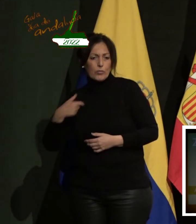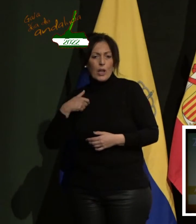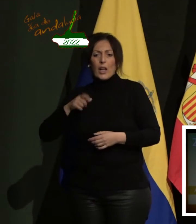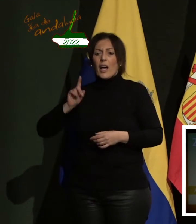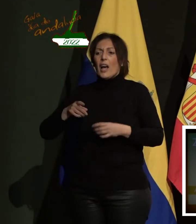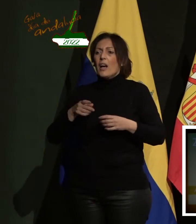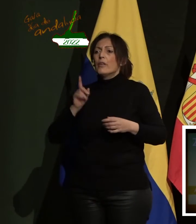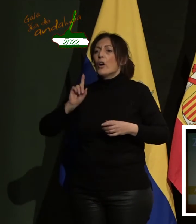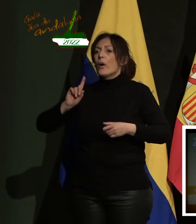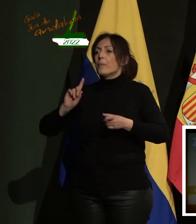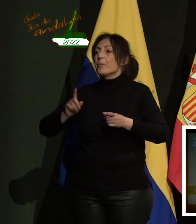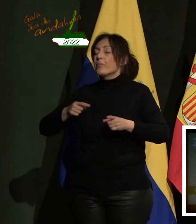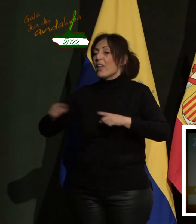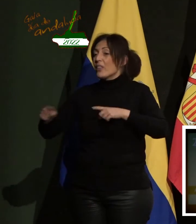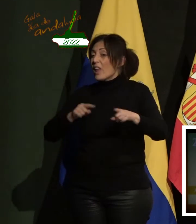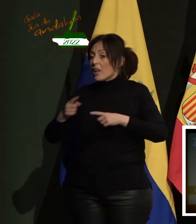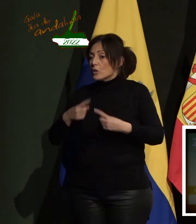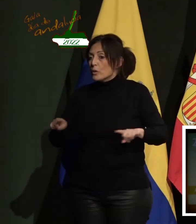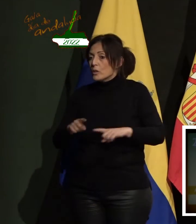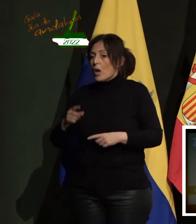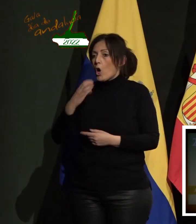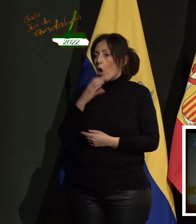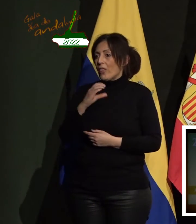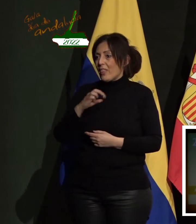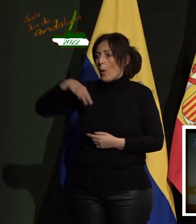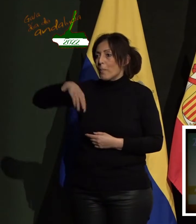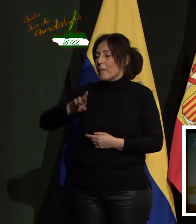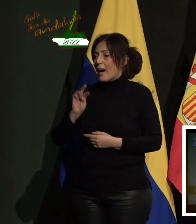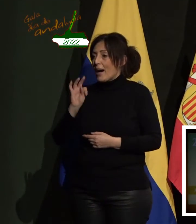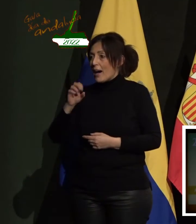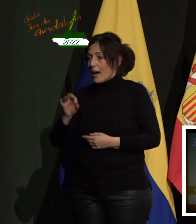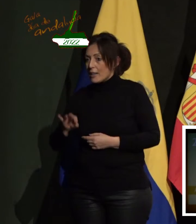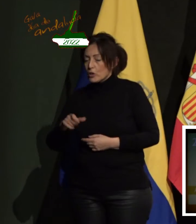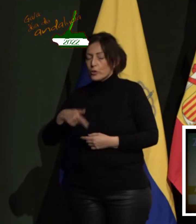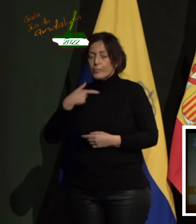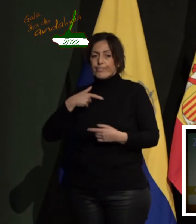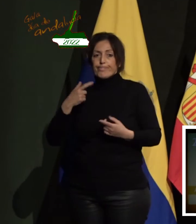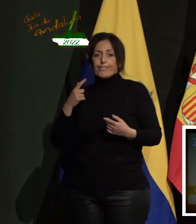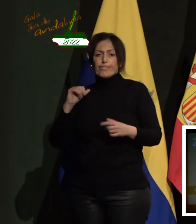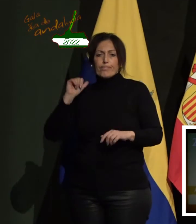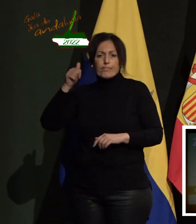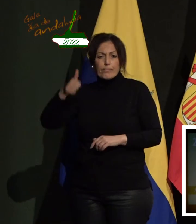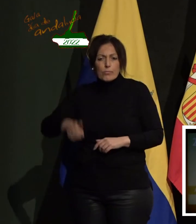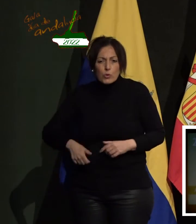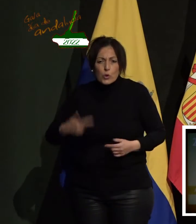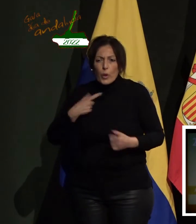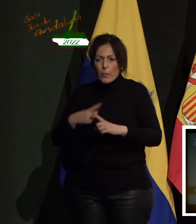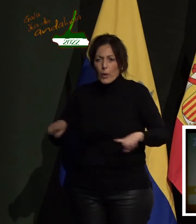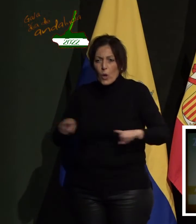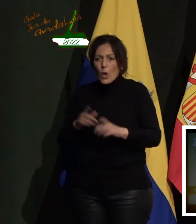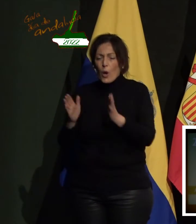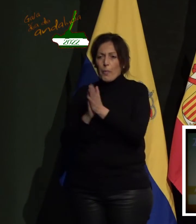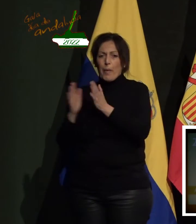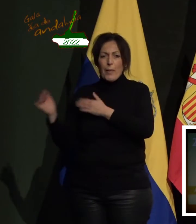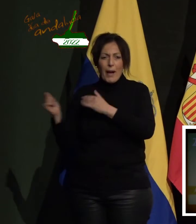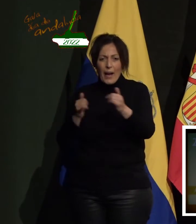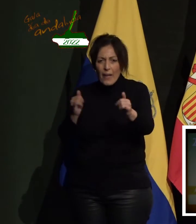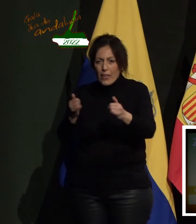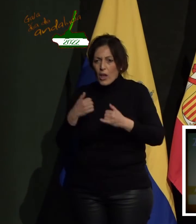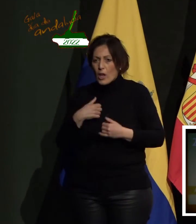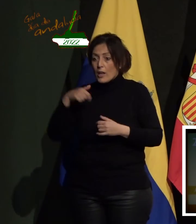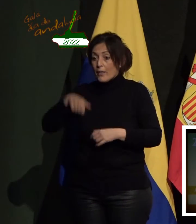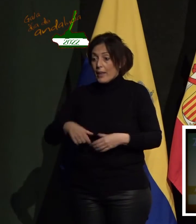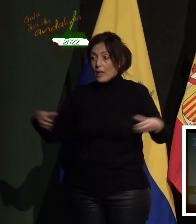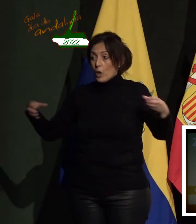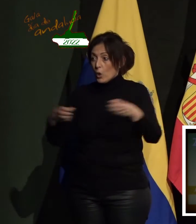dirección musical de Concepción Martos. Por su trayectoria musical, llevando siempre con orgullo el nombre de Palma del Río, la